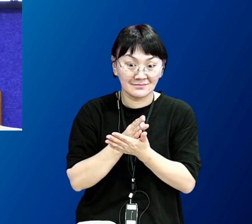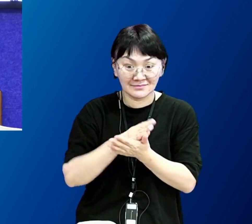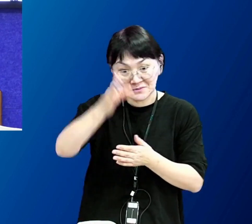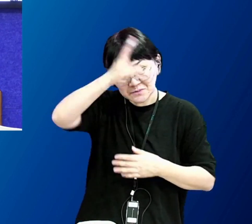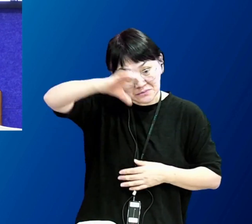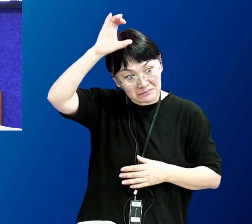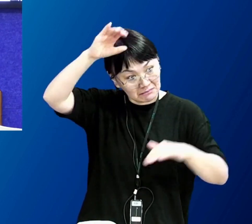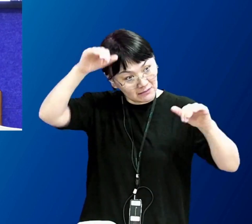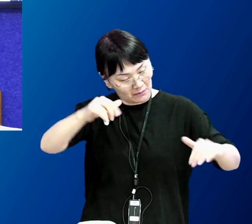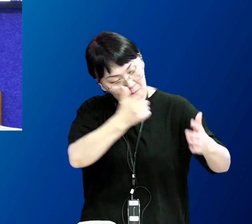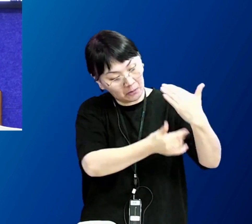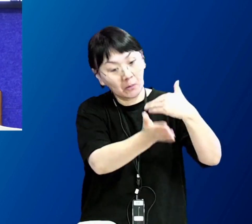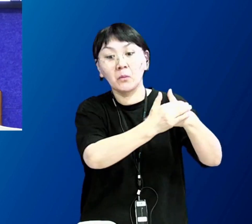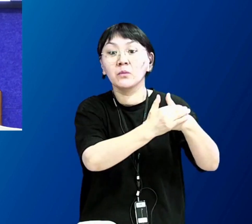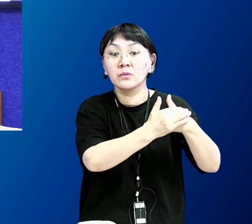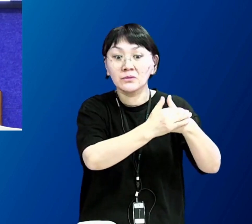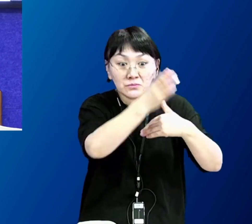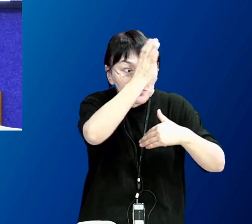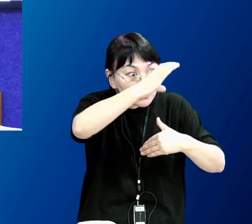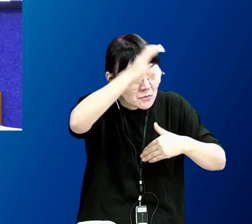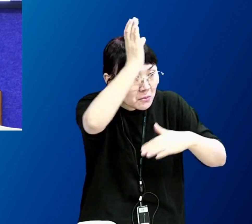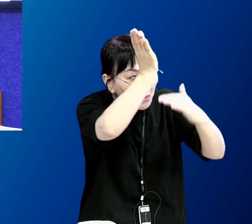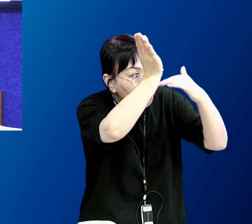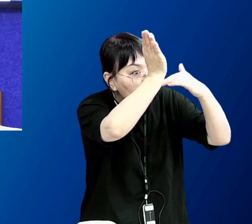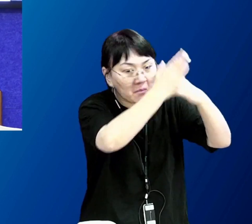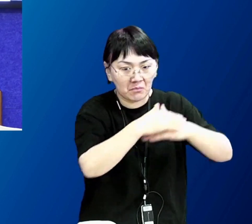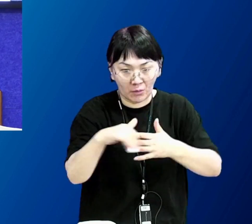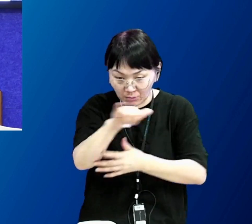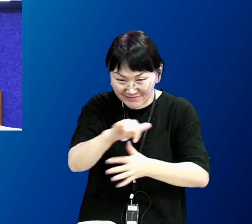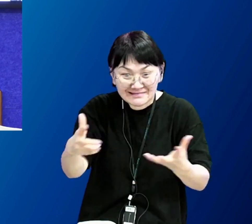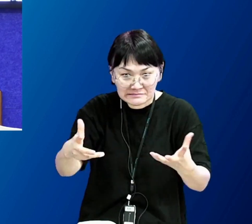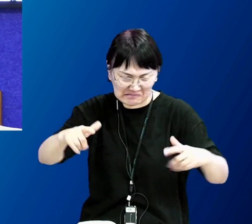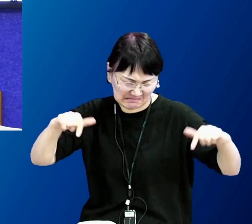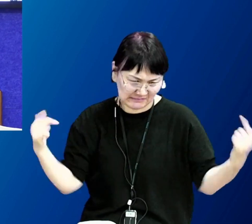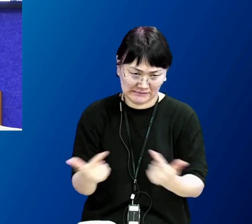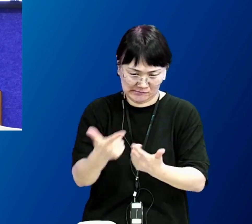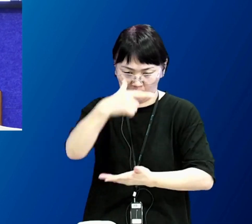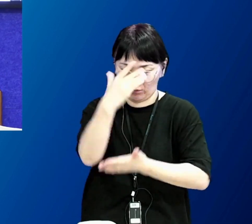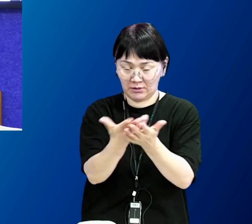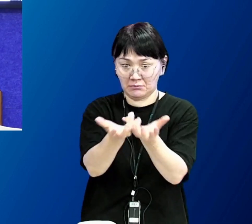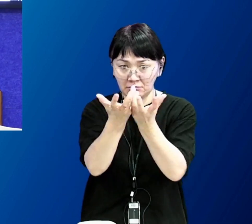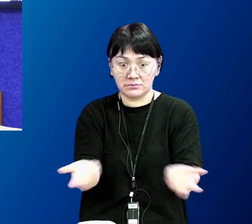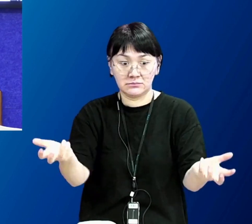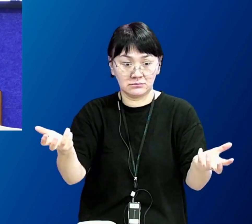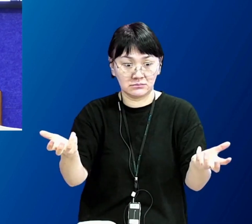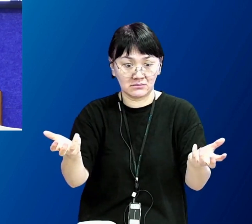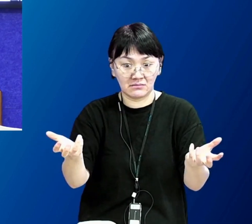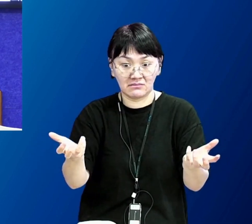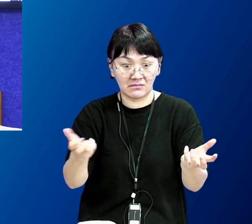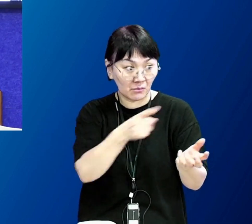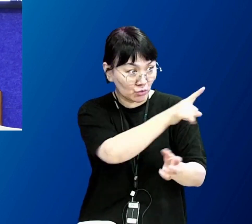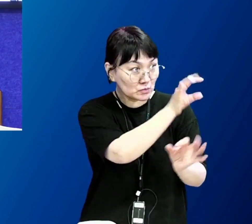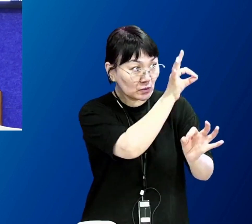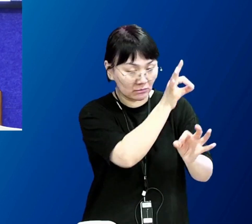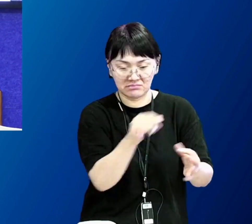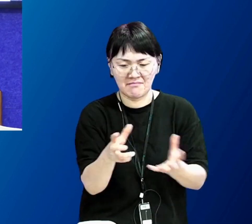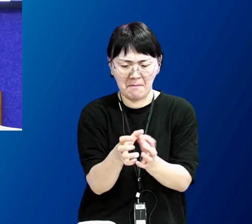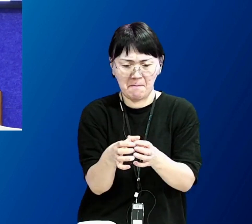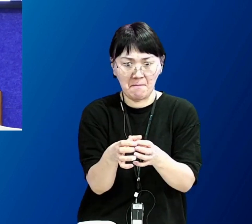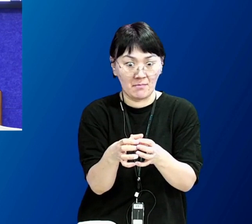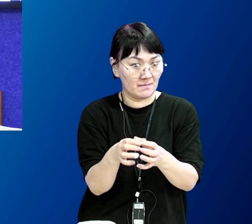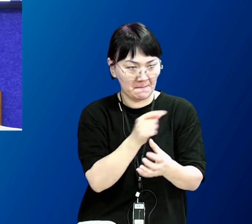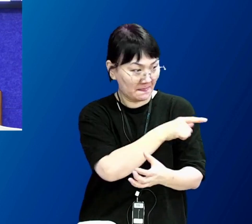Соломон хааныг үхсний дараа улс нь хоёр хэсэг болон хуваагдсан. Үүнээс хойш хойд Израиль өмнөд Юда болон тасралтгүй